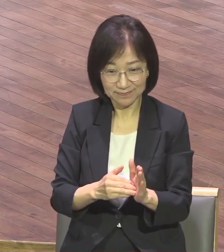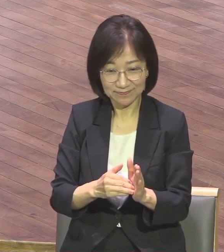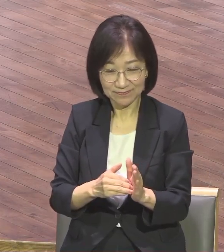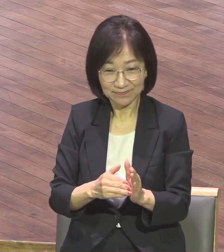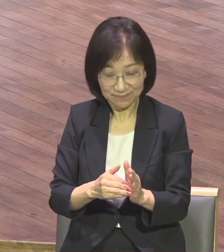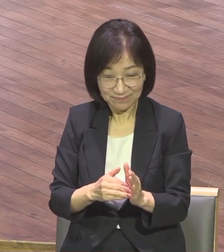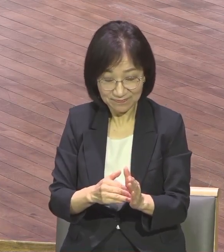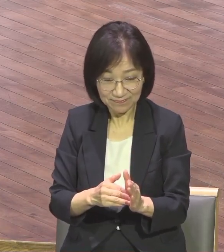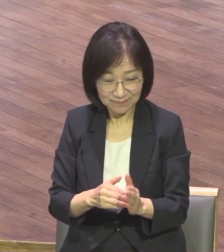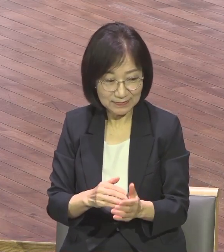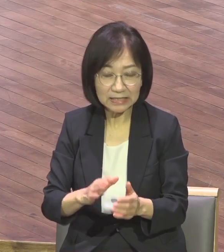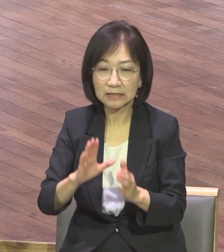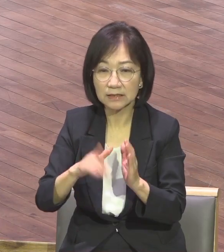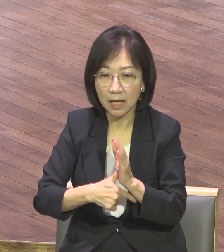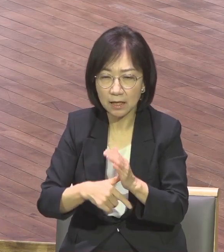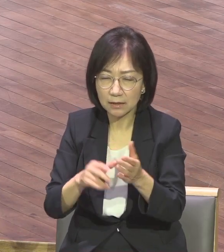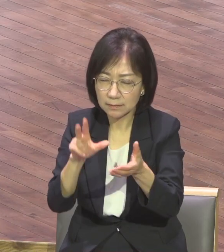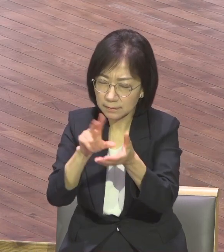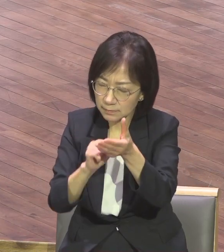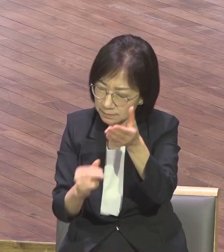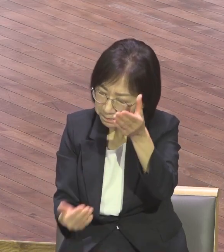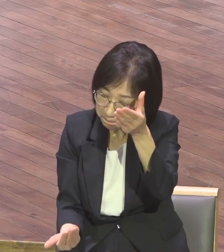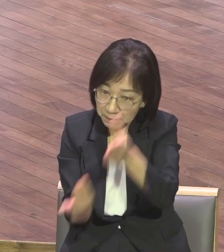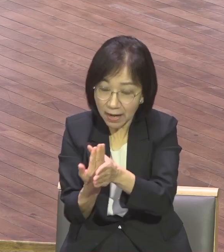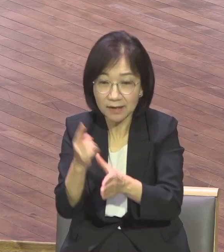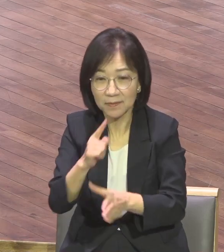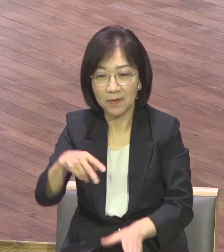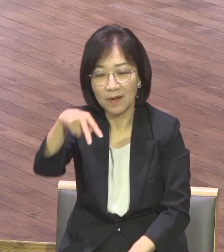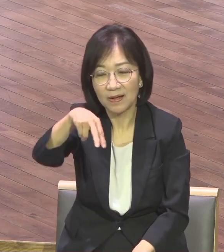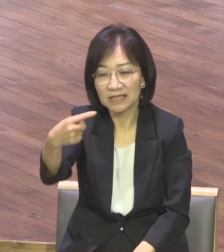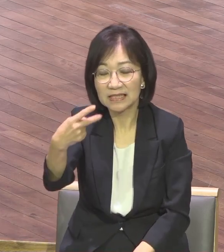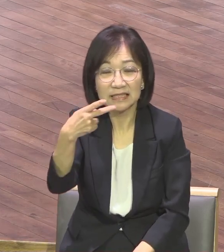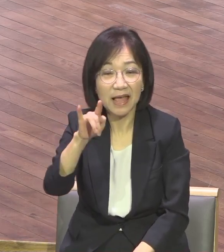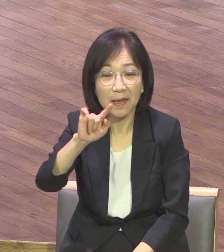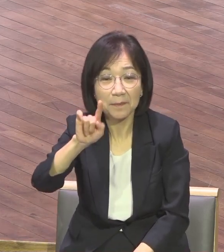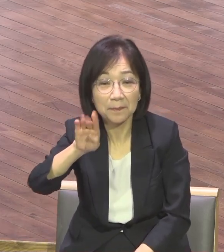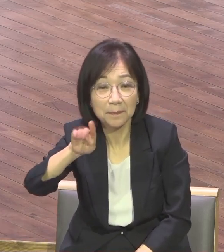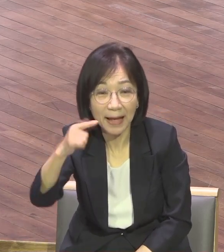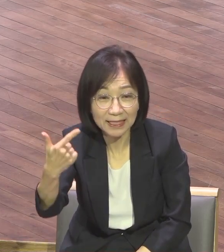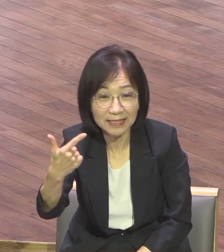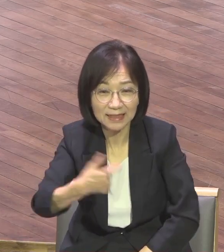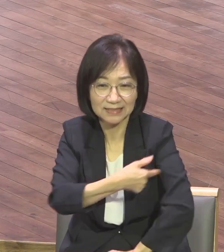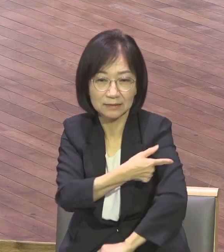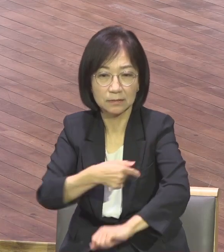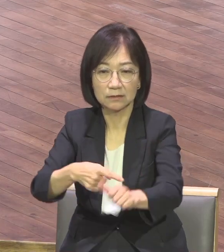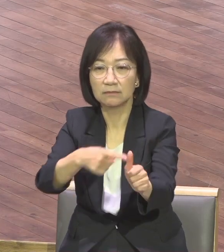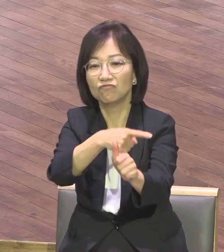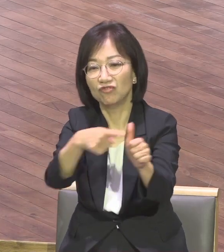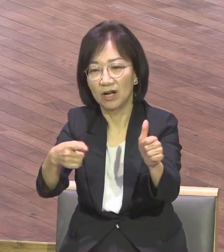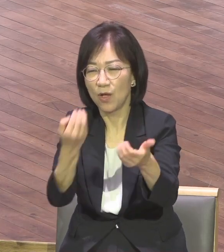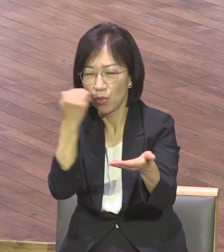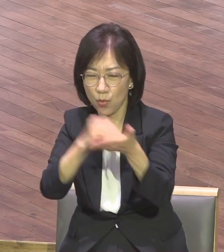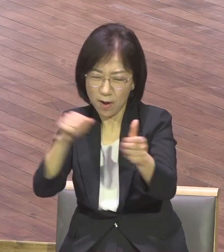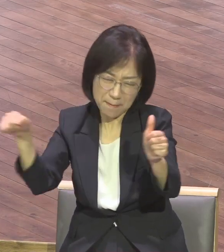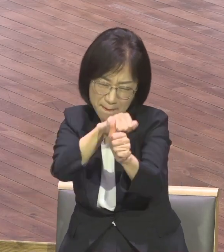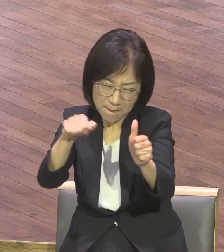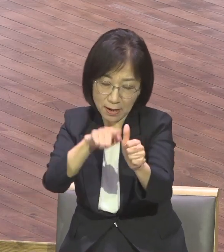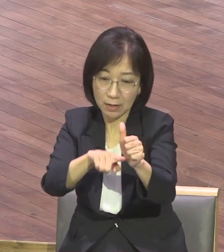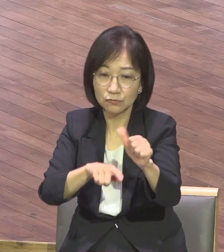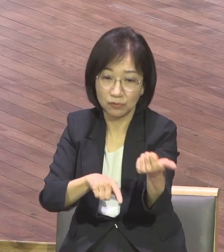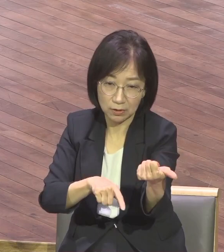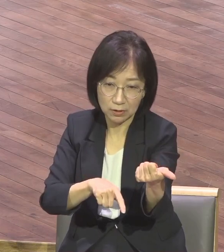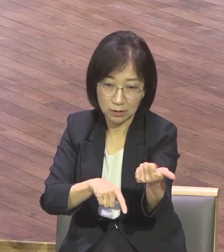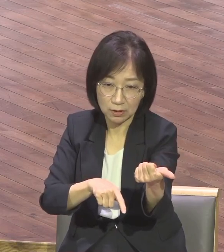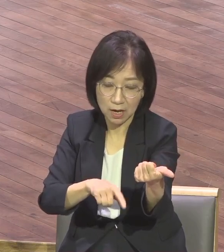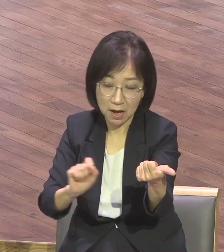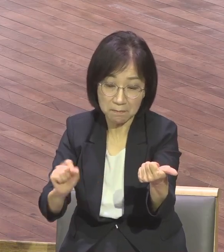사건이 스데반 순교 사건입니다. 스데반 순교 사건으로 예루살렘이 큰 핍박이